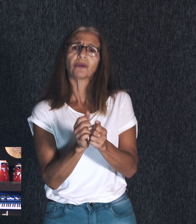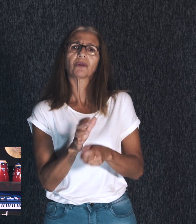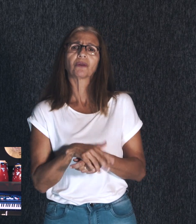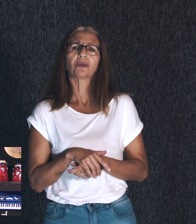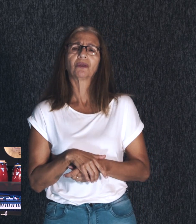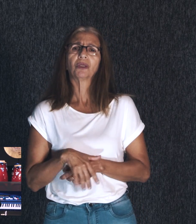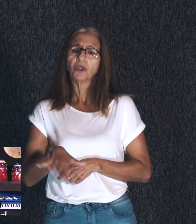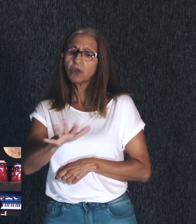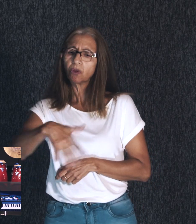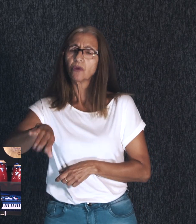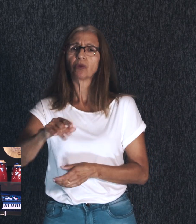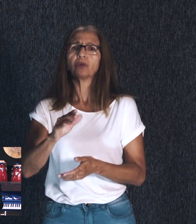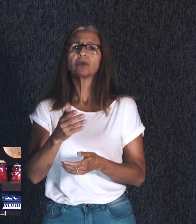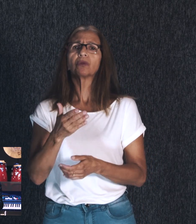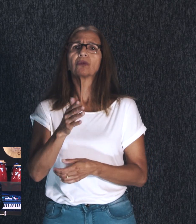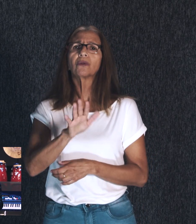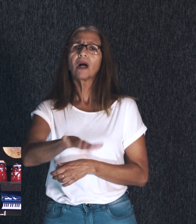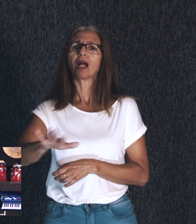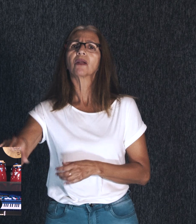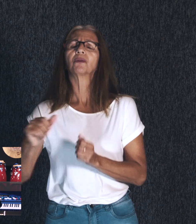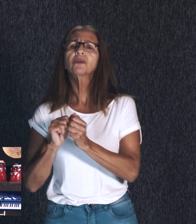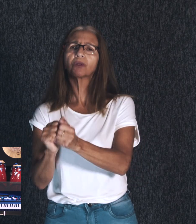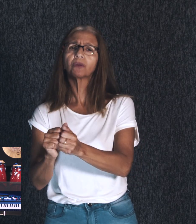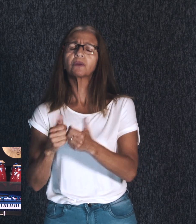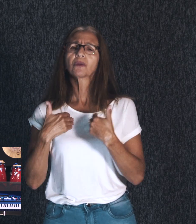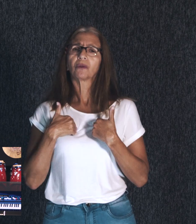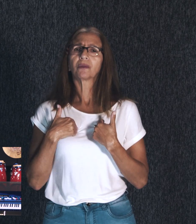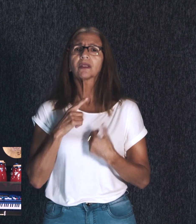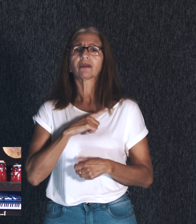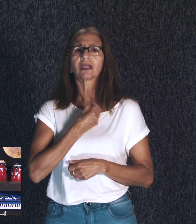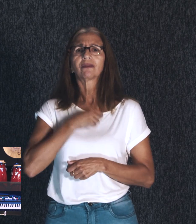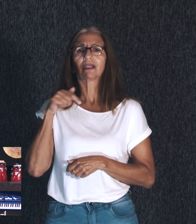comigo, todos os alunos. Eles haviam ficado